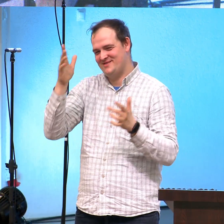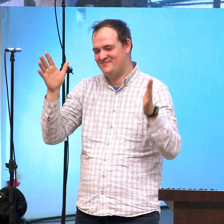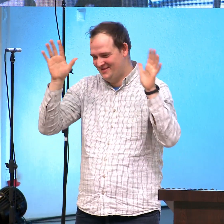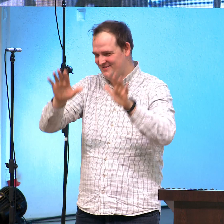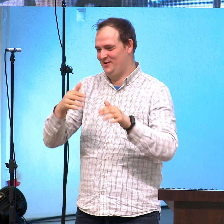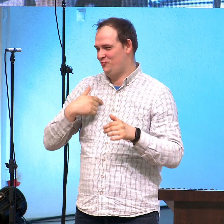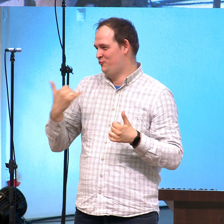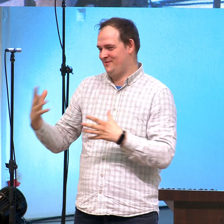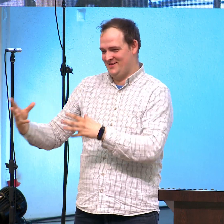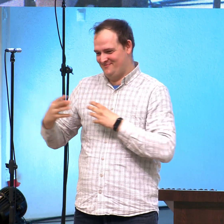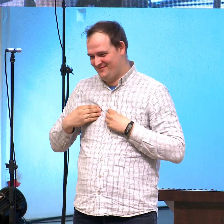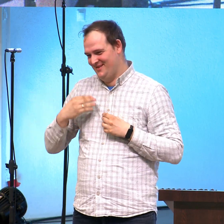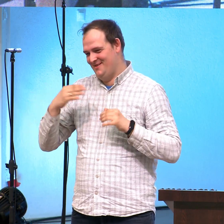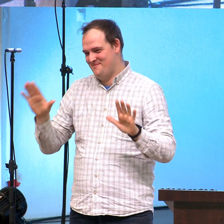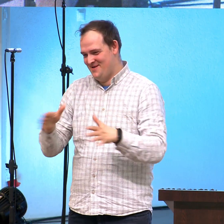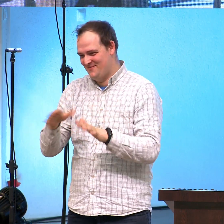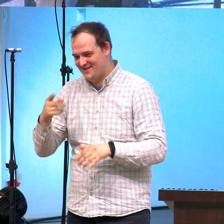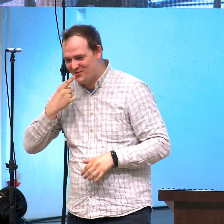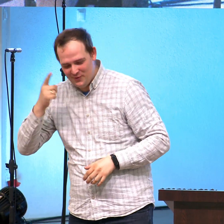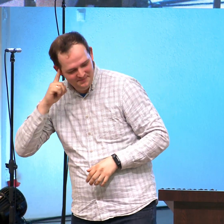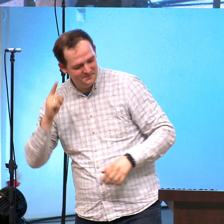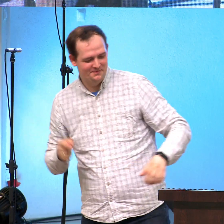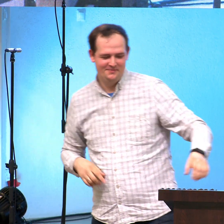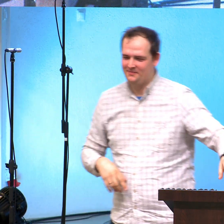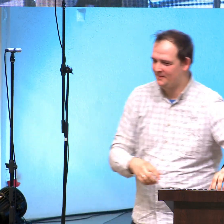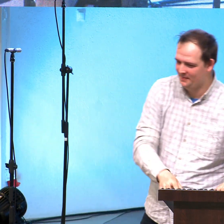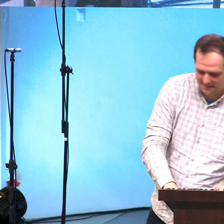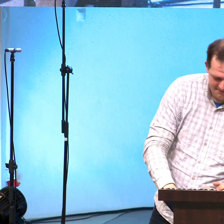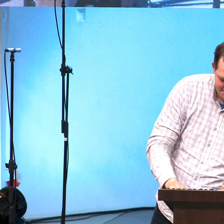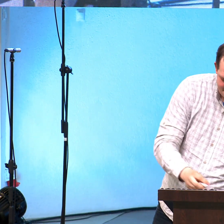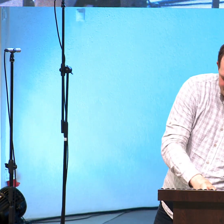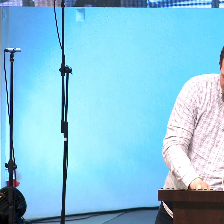прославится в вас и благословит. И мы сейчас споем песни с глухими.